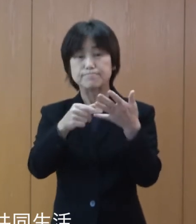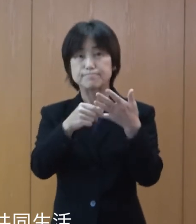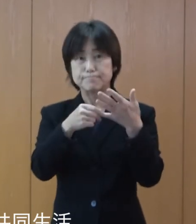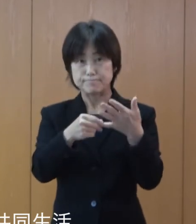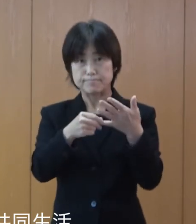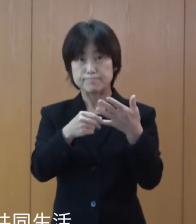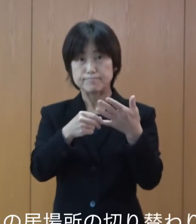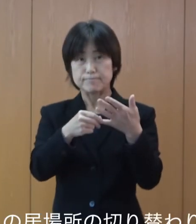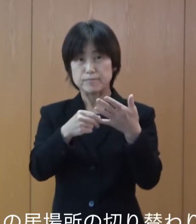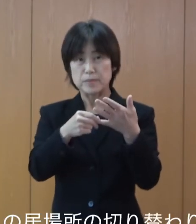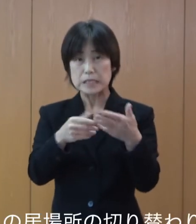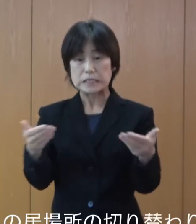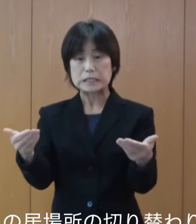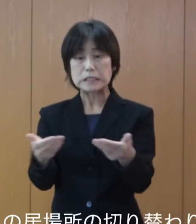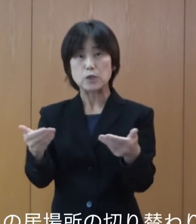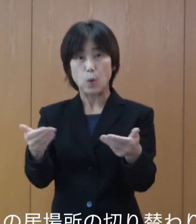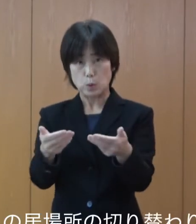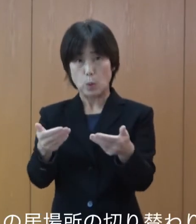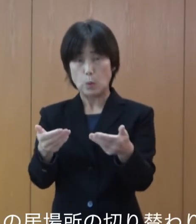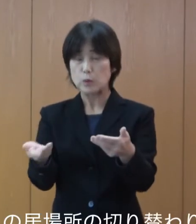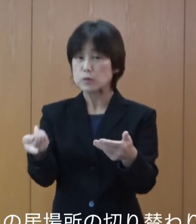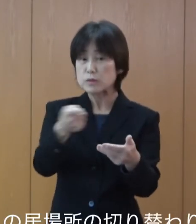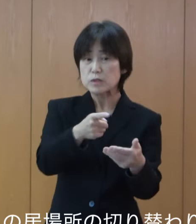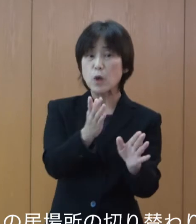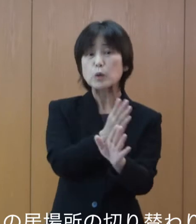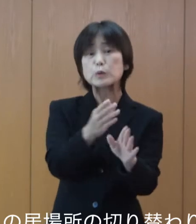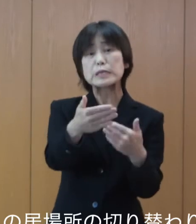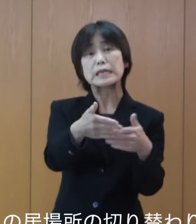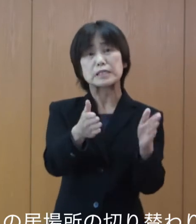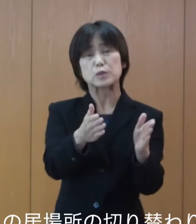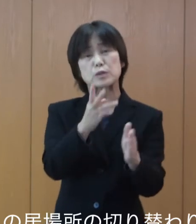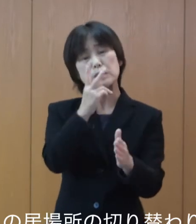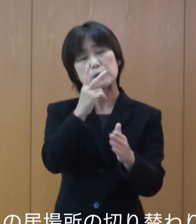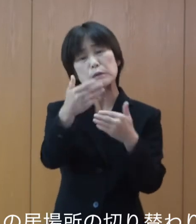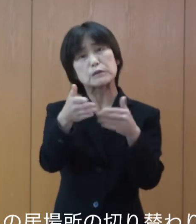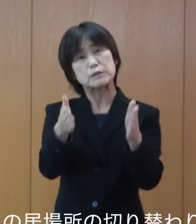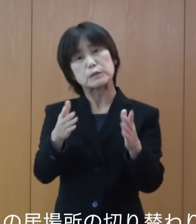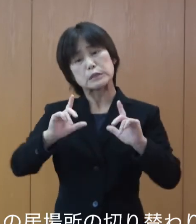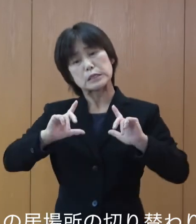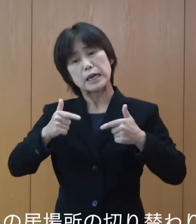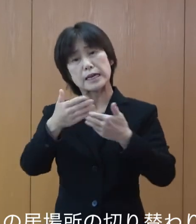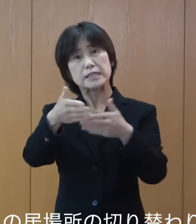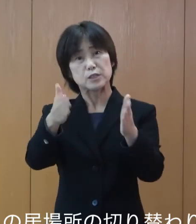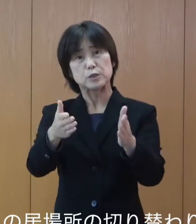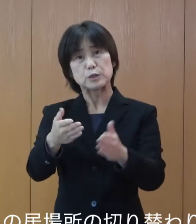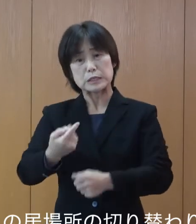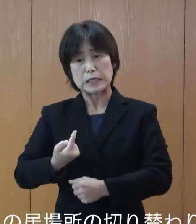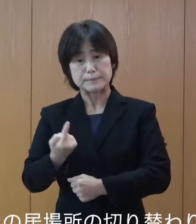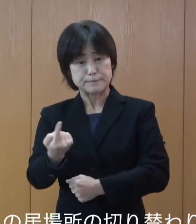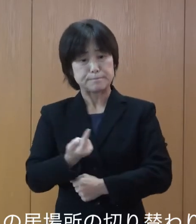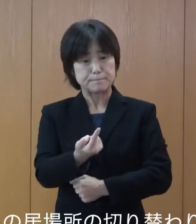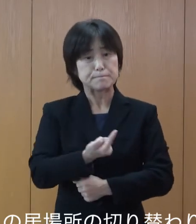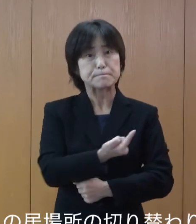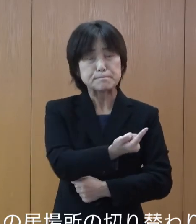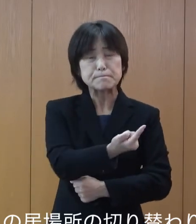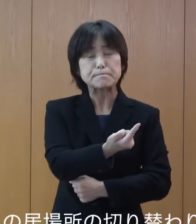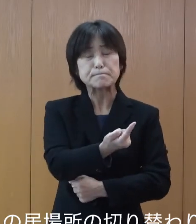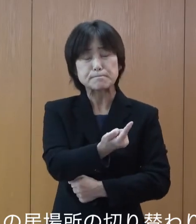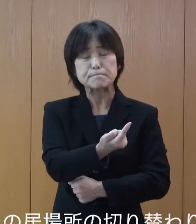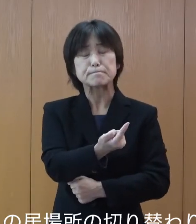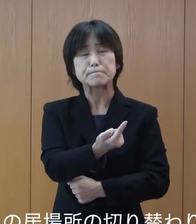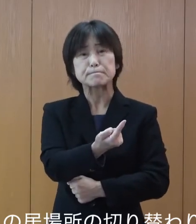に、仕事から休憩室、喫煙室、更衣室等へ居場所が変わった後